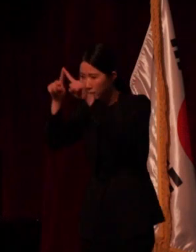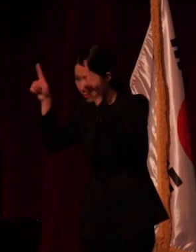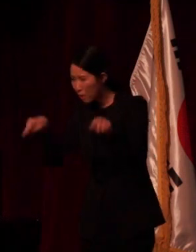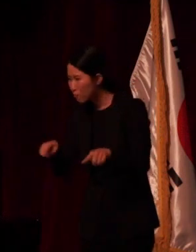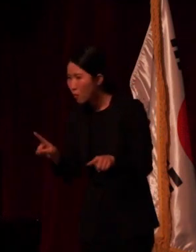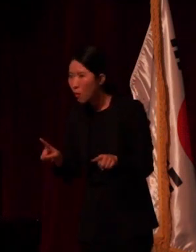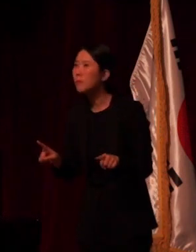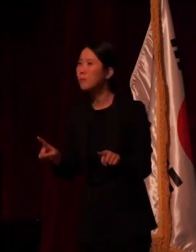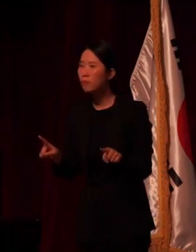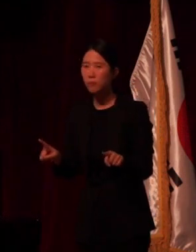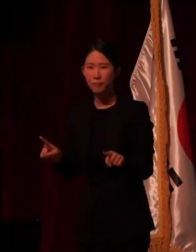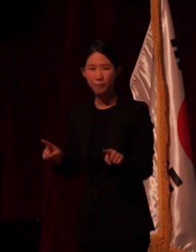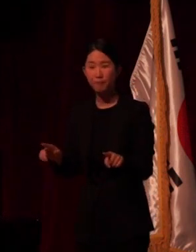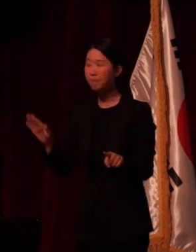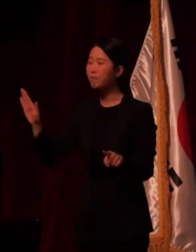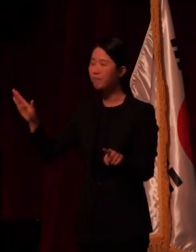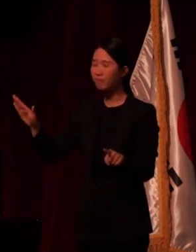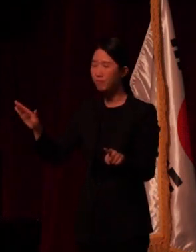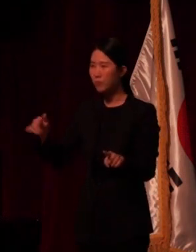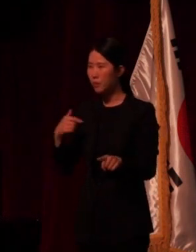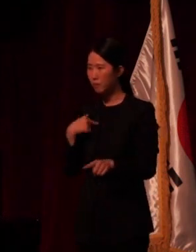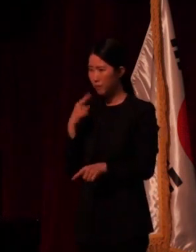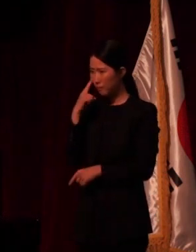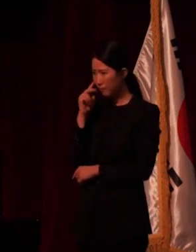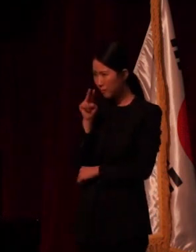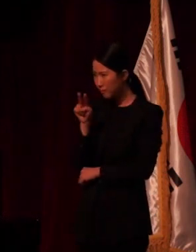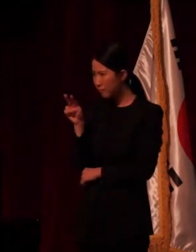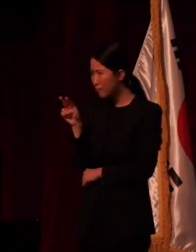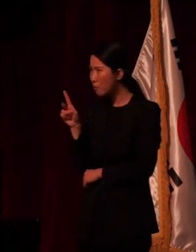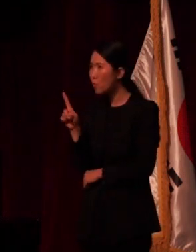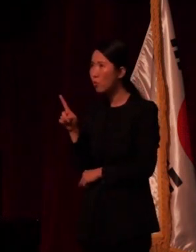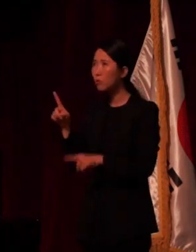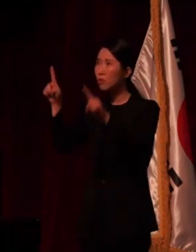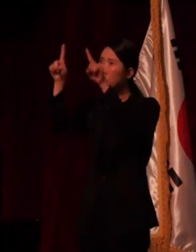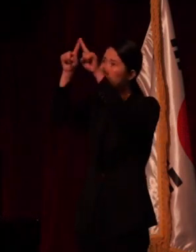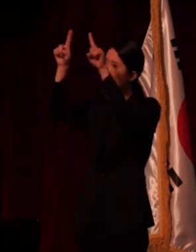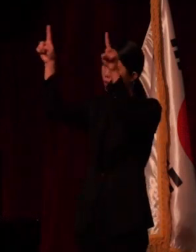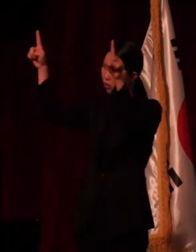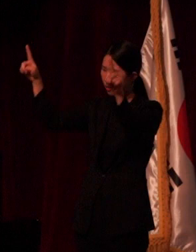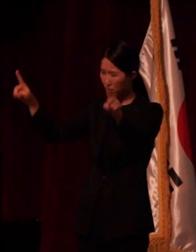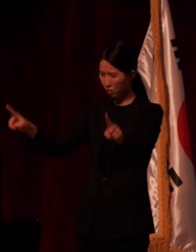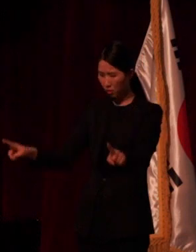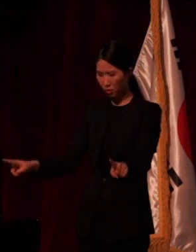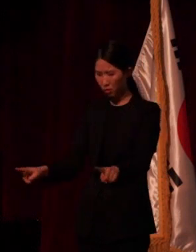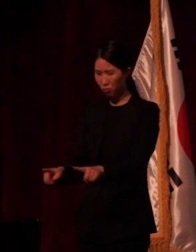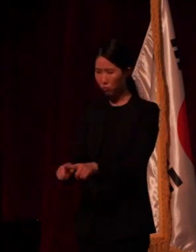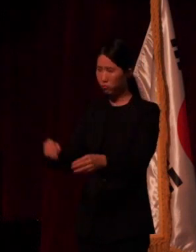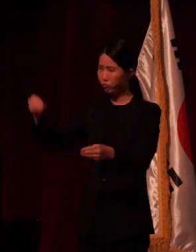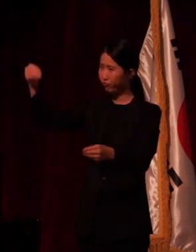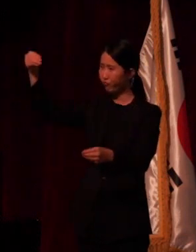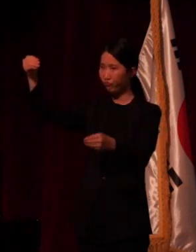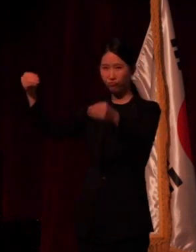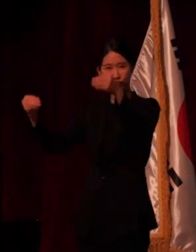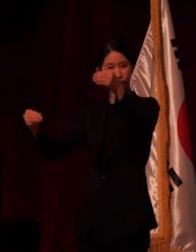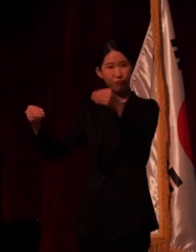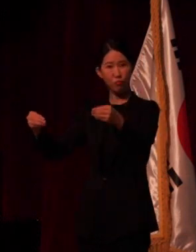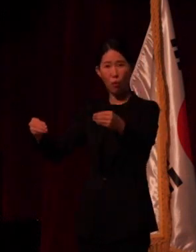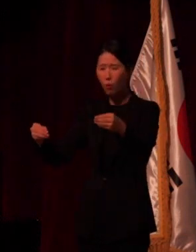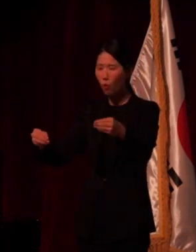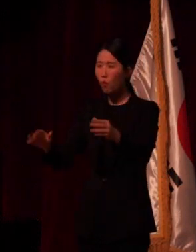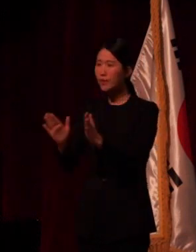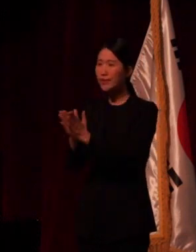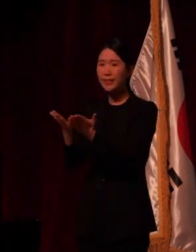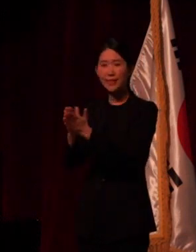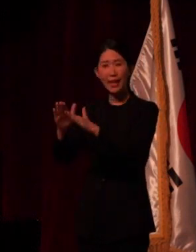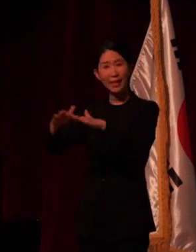나섰습니다. 일단 눈으로 보기에는 네모나고 각진 모양이었습니다. 꼭 책상같이